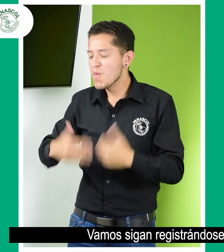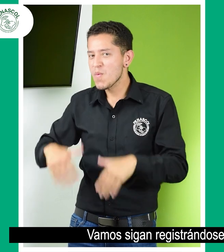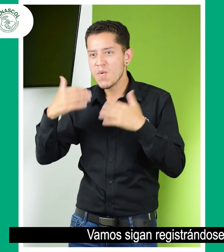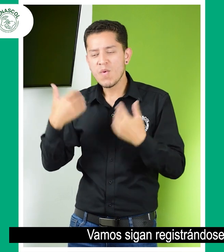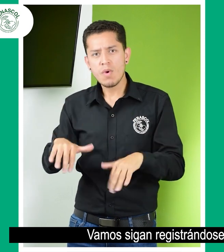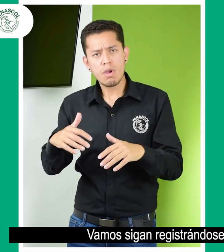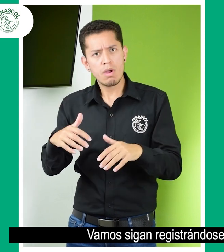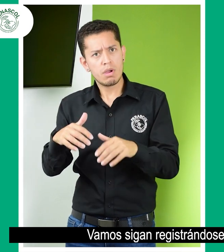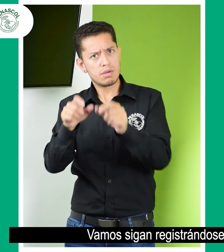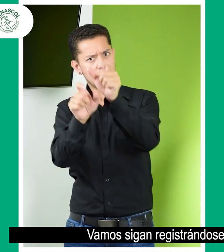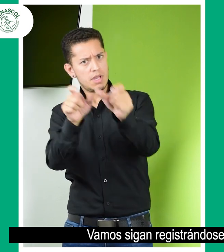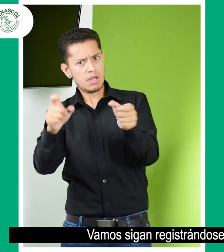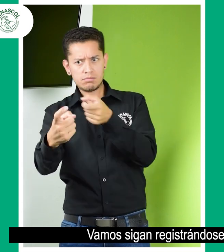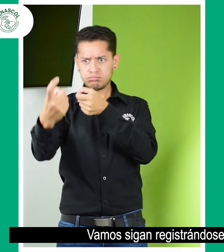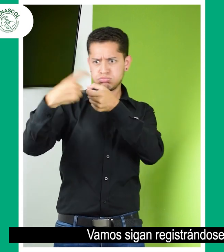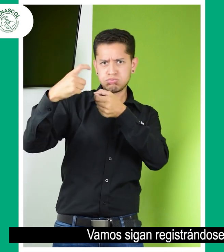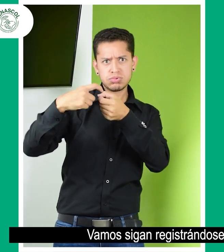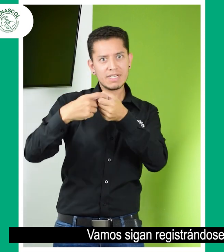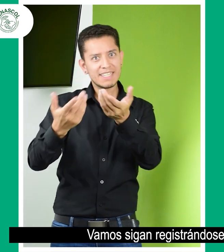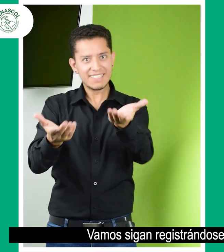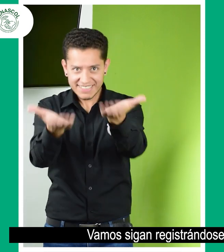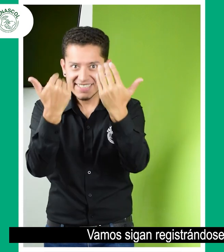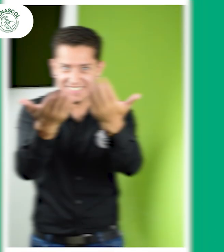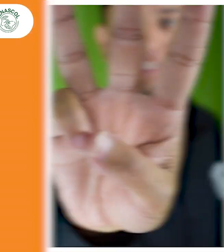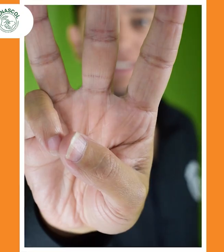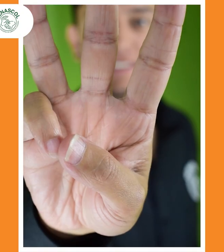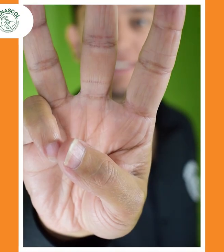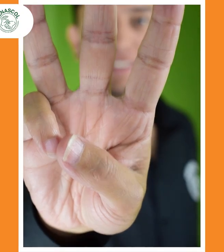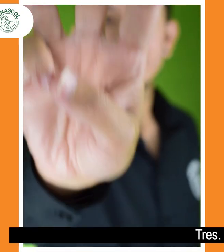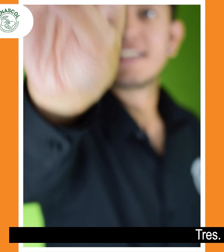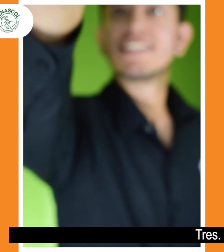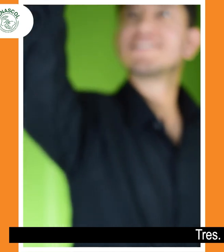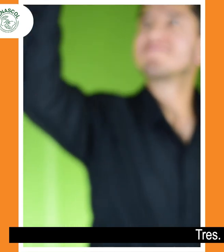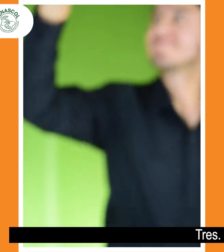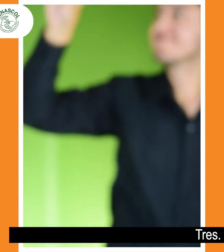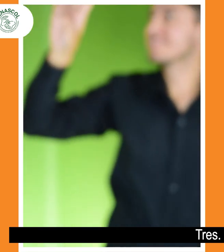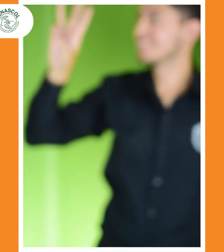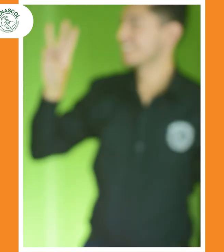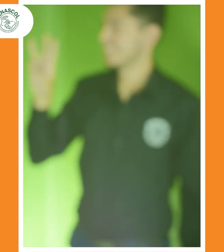¡Vamos! Sigan registrándose a Centro de Relevo. 3.